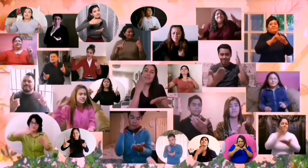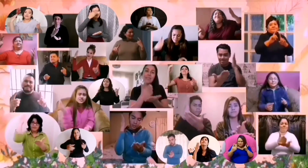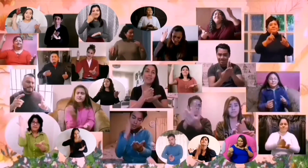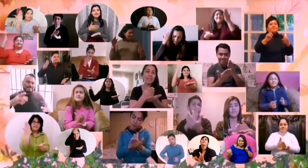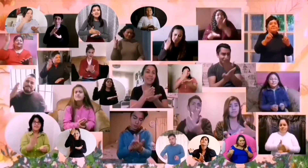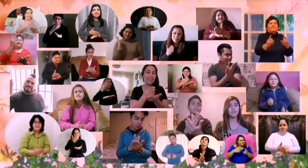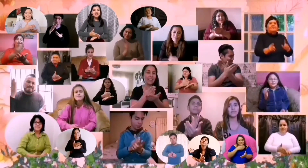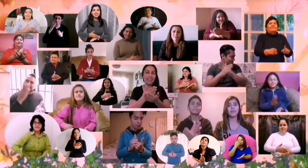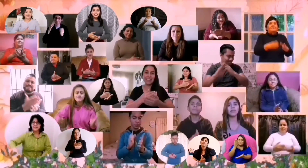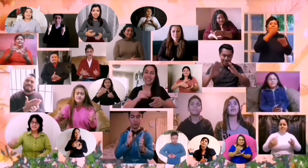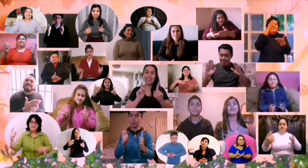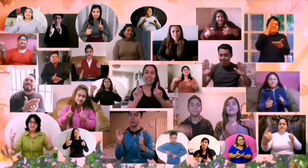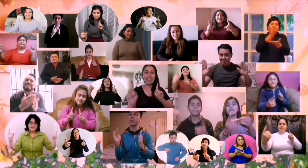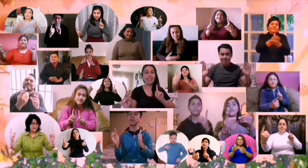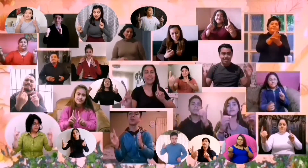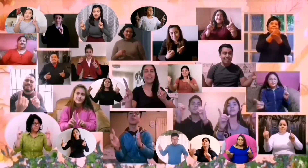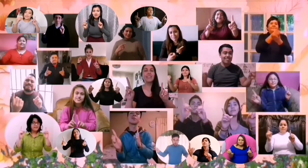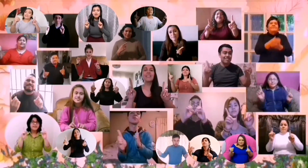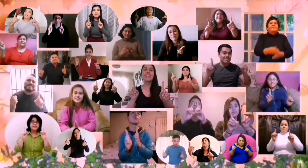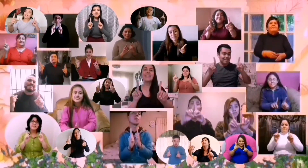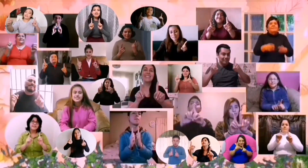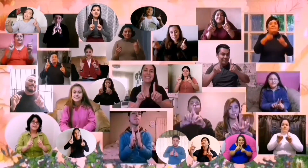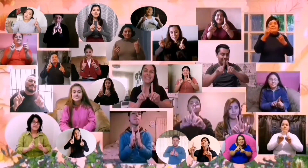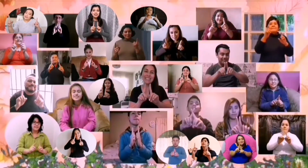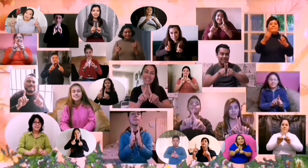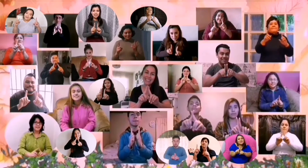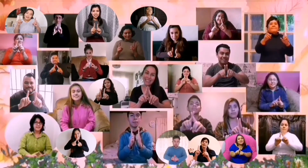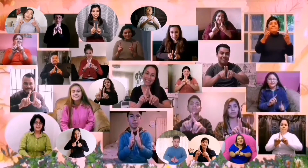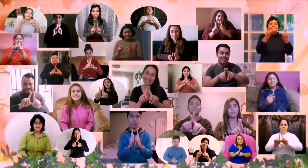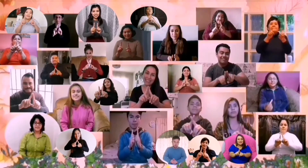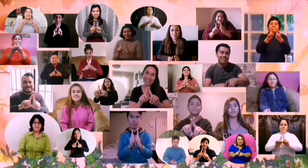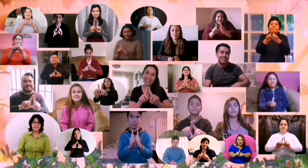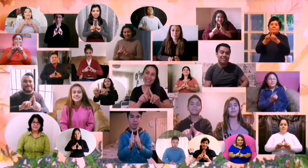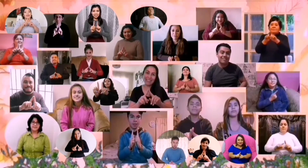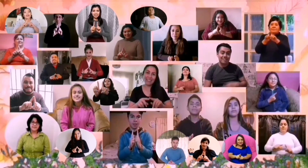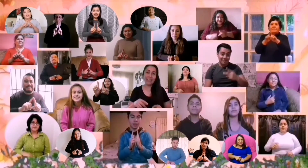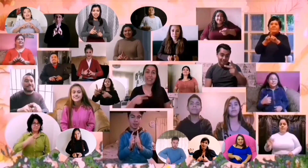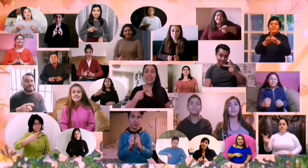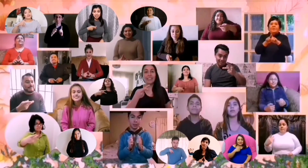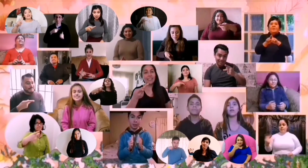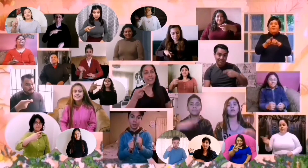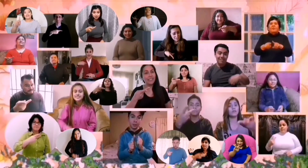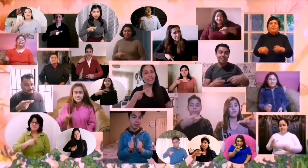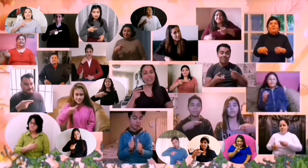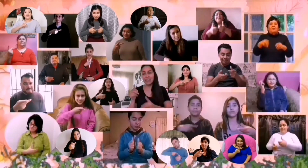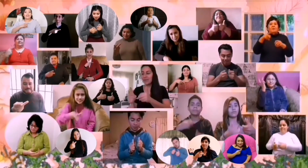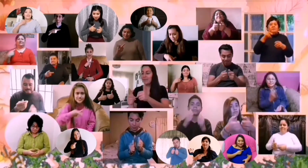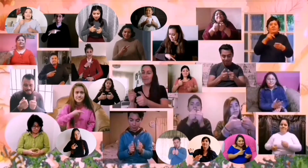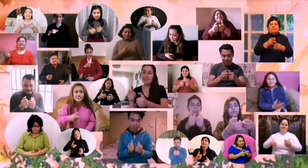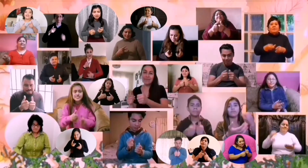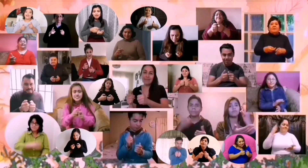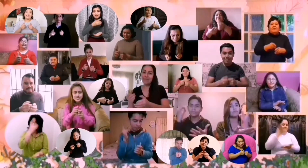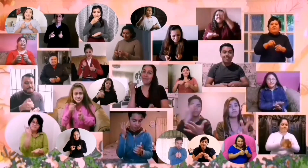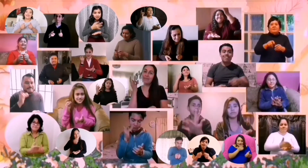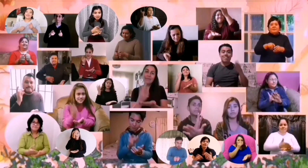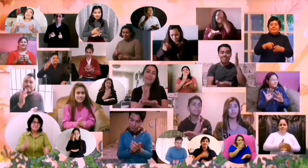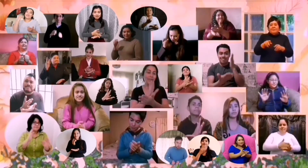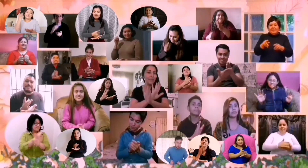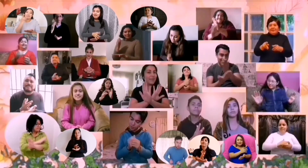Romperemos ese metro de distancia entre tú y yo. Ya no habrá una pantalla